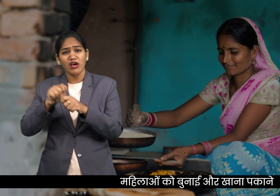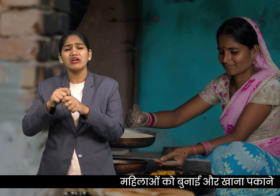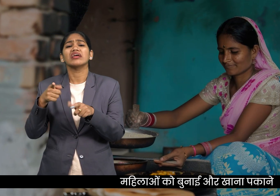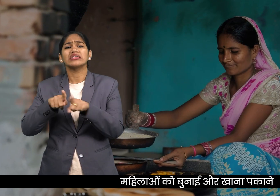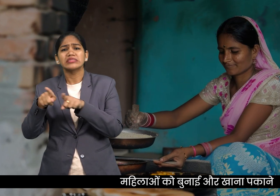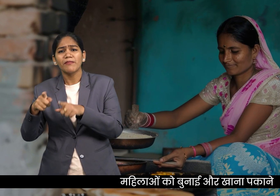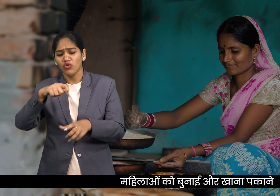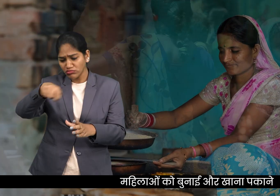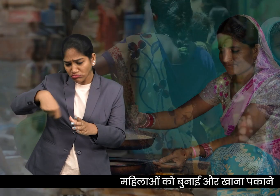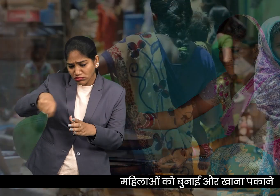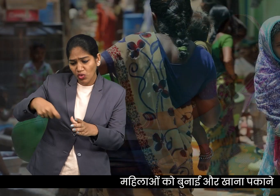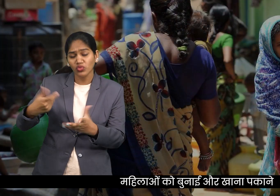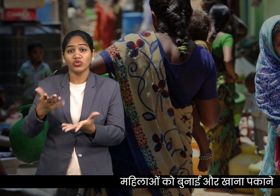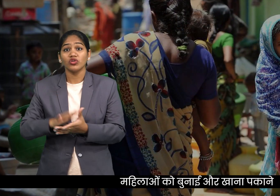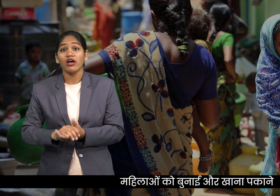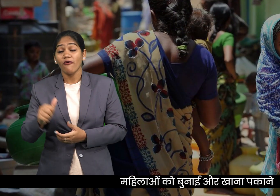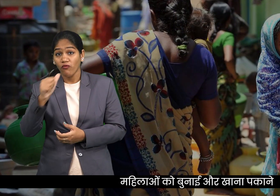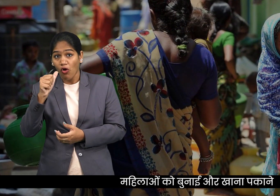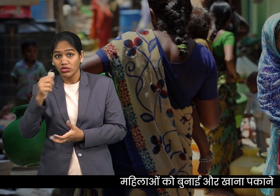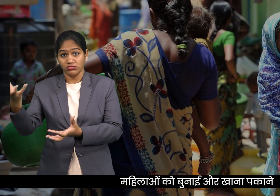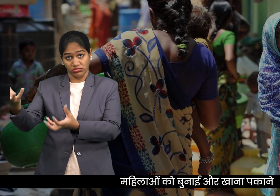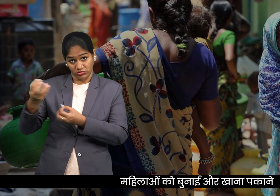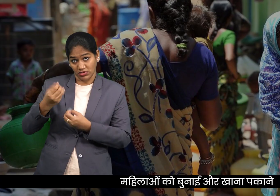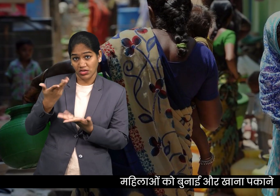महिलाओं को बुनाई और खाना पकाने,